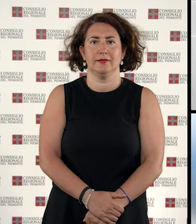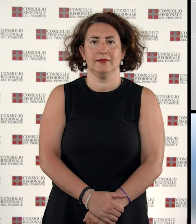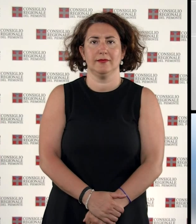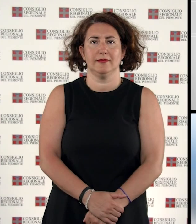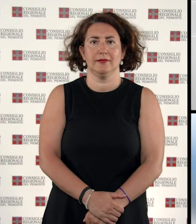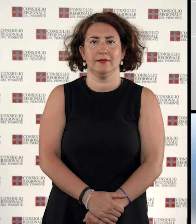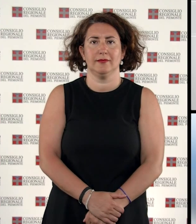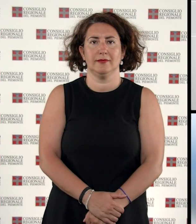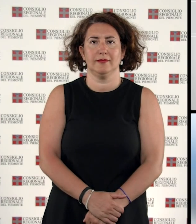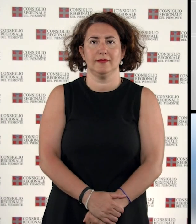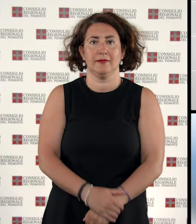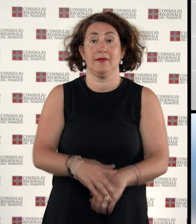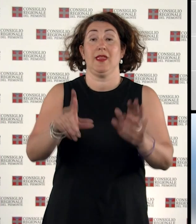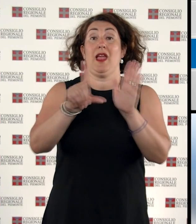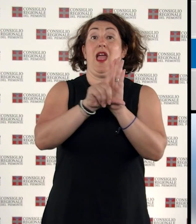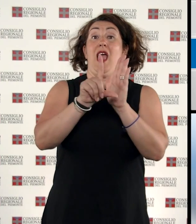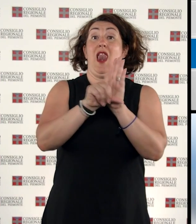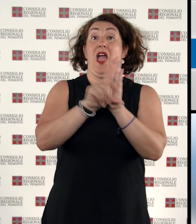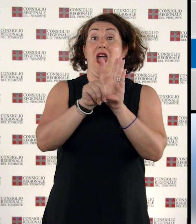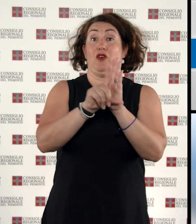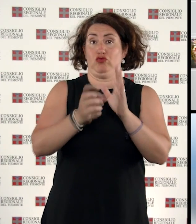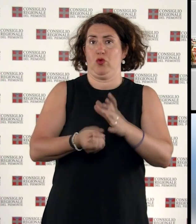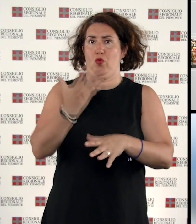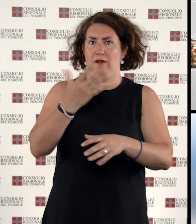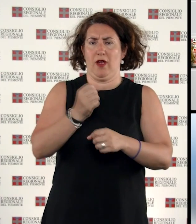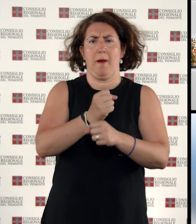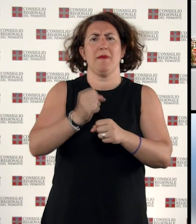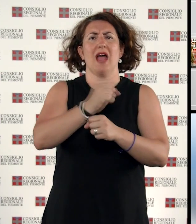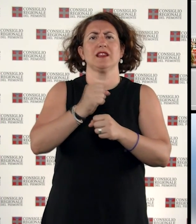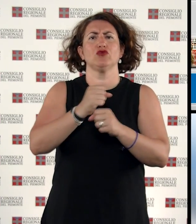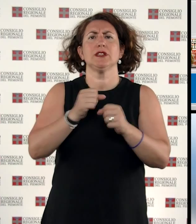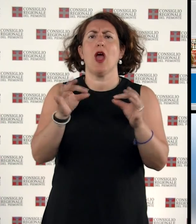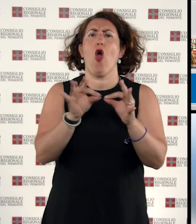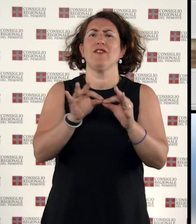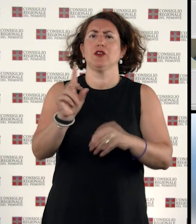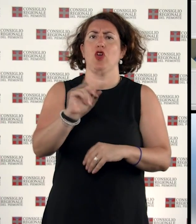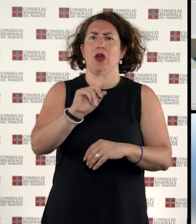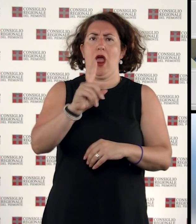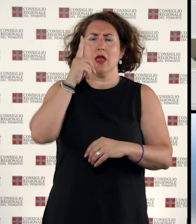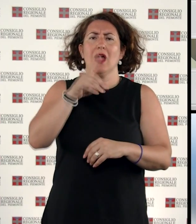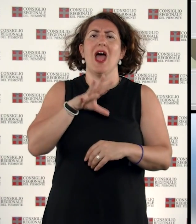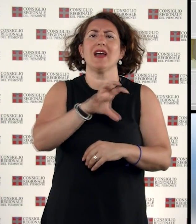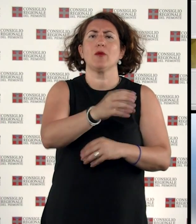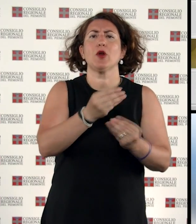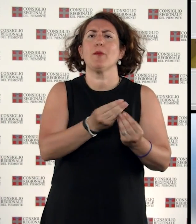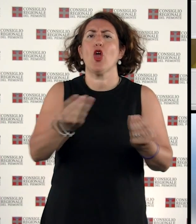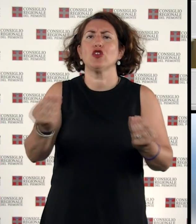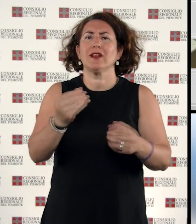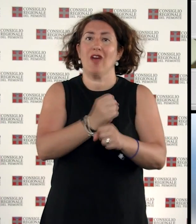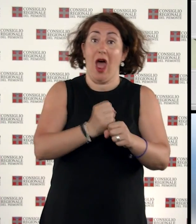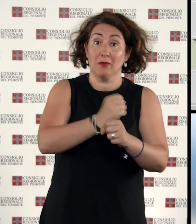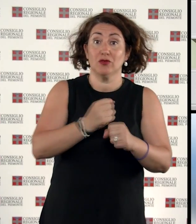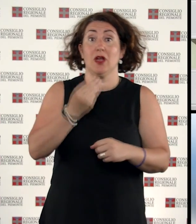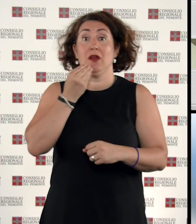legge su medicina non convenzionale, per il recupero di prodotti farmaceutici e alimentari, riordino dei